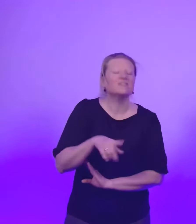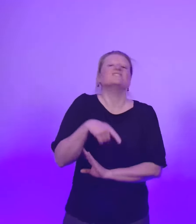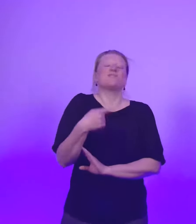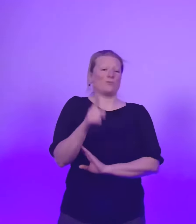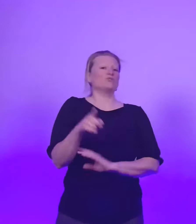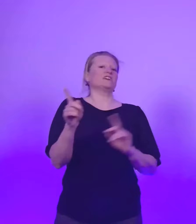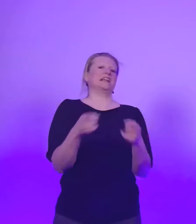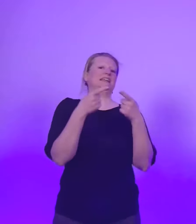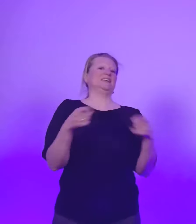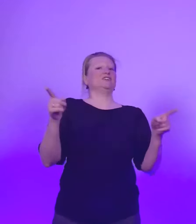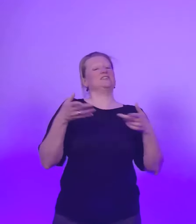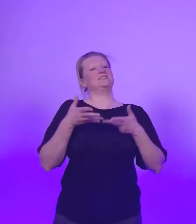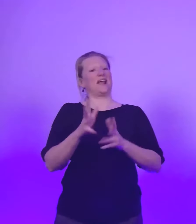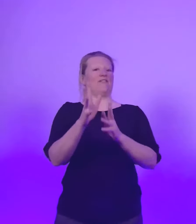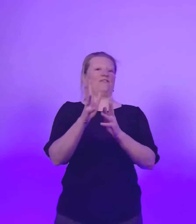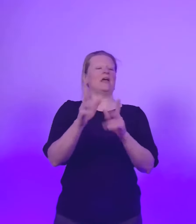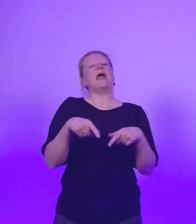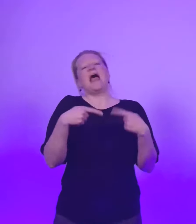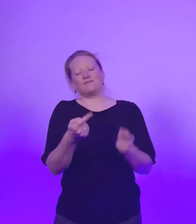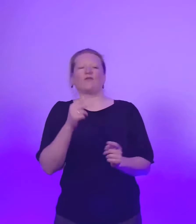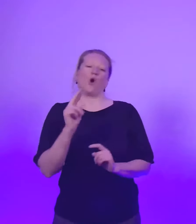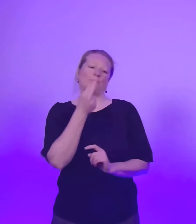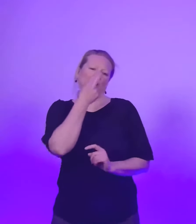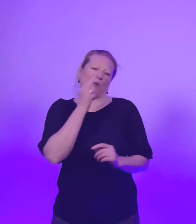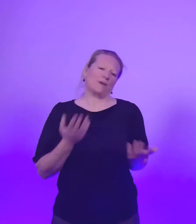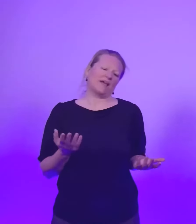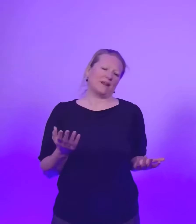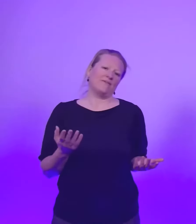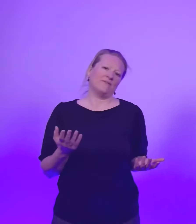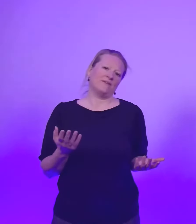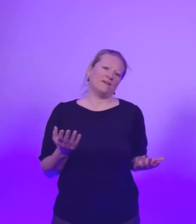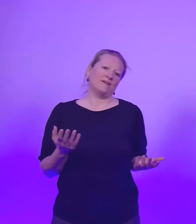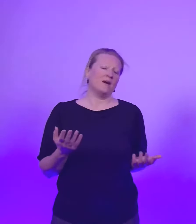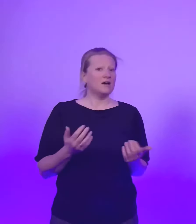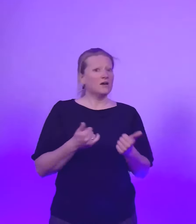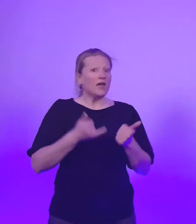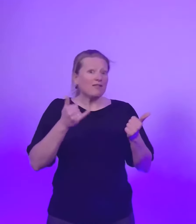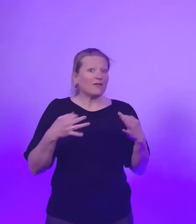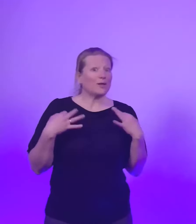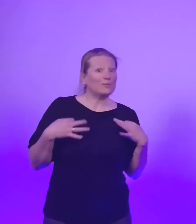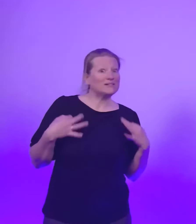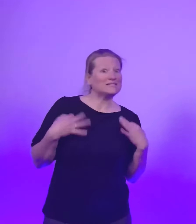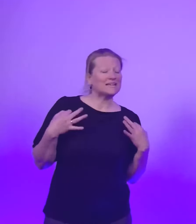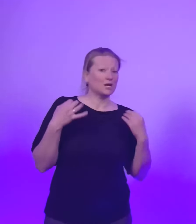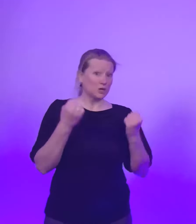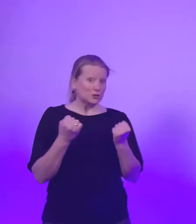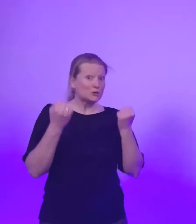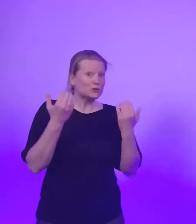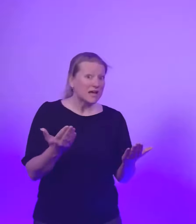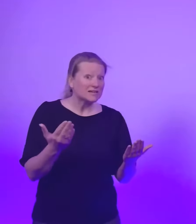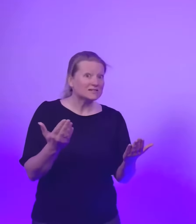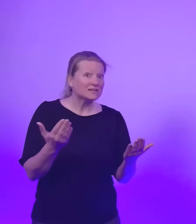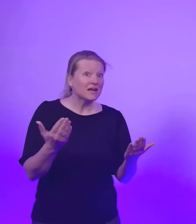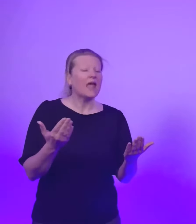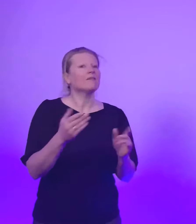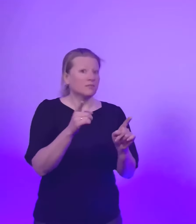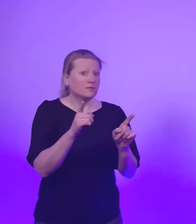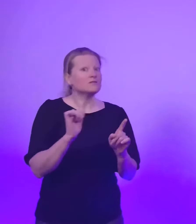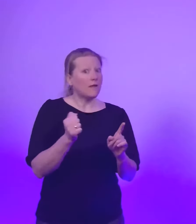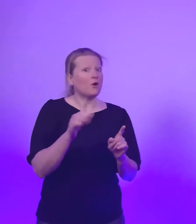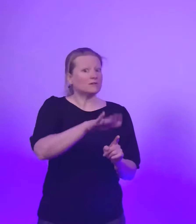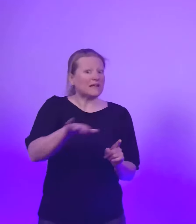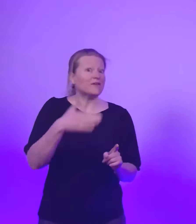liedje zingen. Nee, dat doe ik niet. En daarna gewoon nog een keer proberen, hoor. Hey, heel veel plezier, succes en vraag vooral de hulp van de kids,